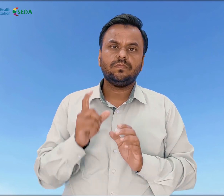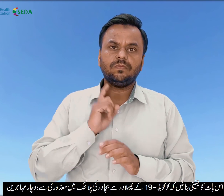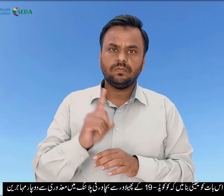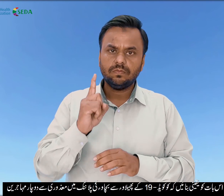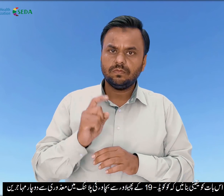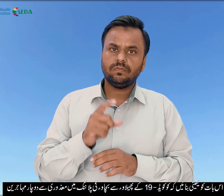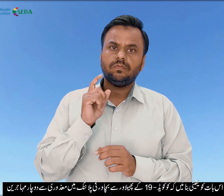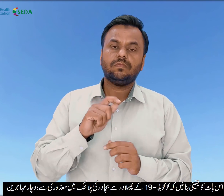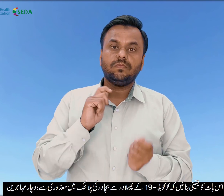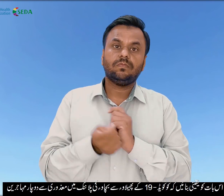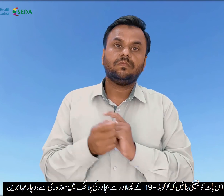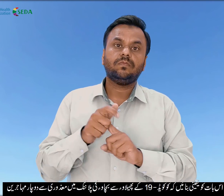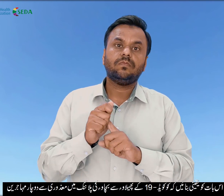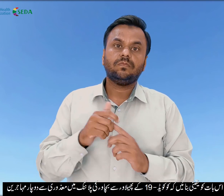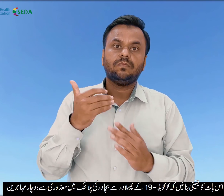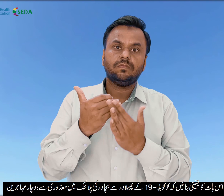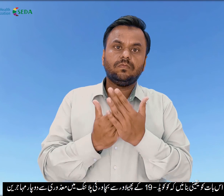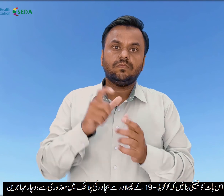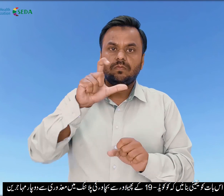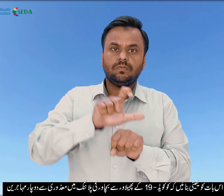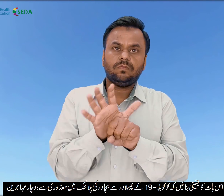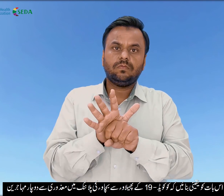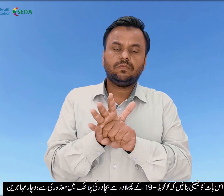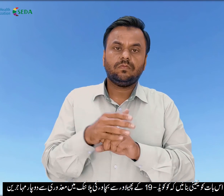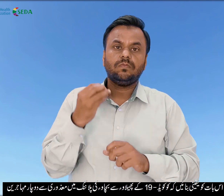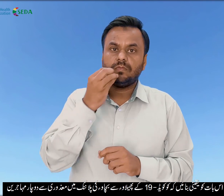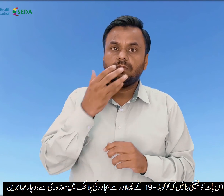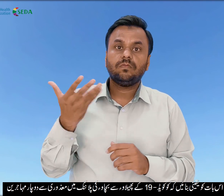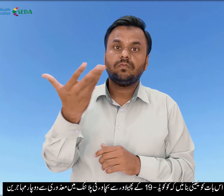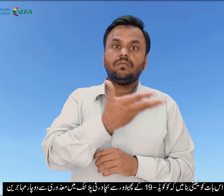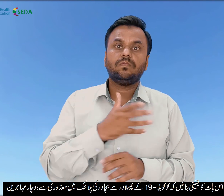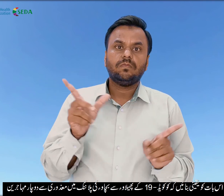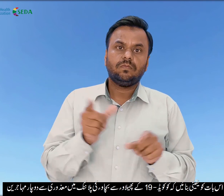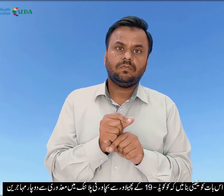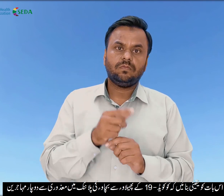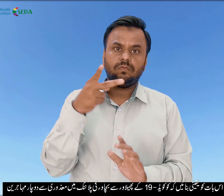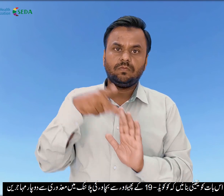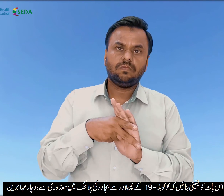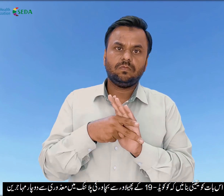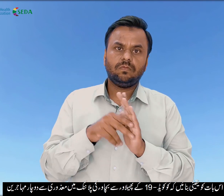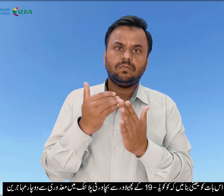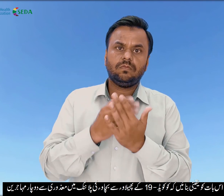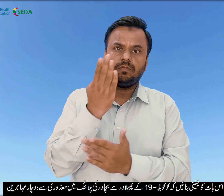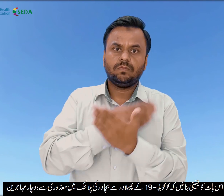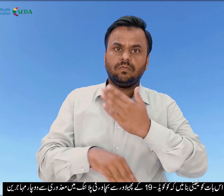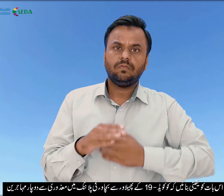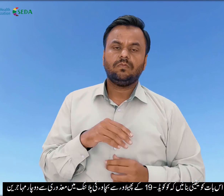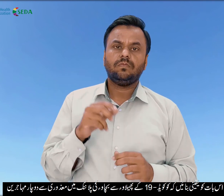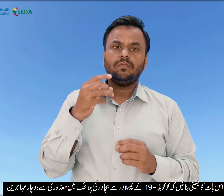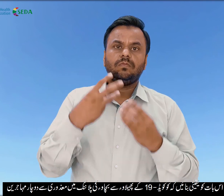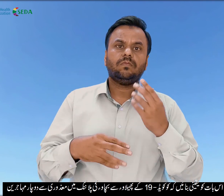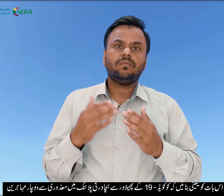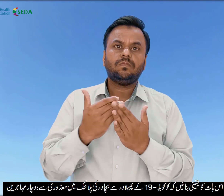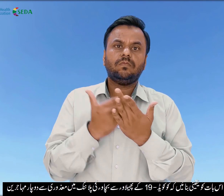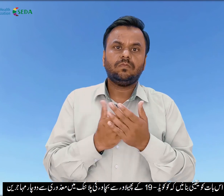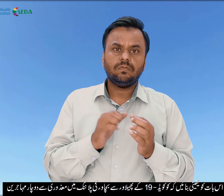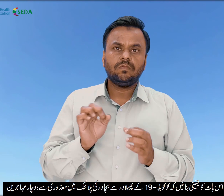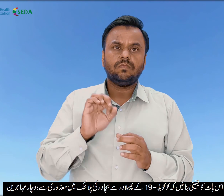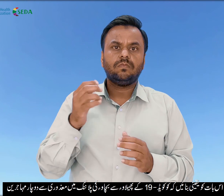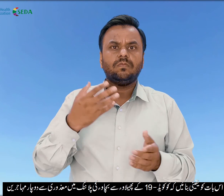اس بات کو یقینی بنائیں کہ کووڈ-19 کے پھیلاؤ سے بچاؤ کی پلاننگ میں معذوری سے دوچار